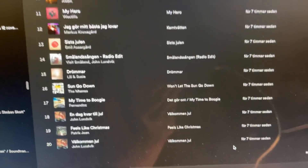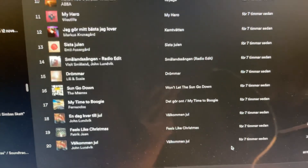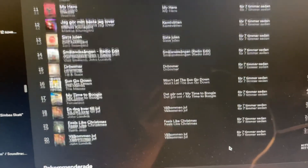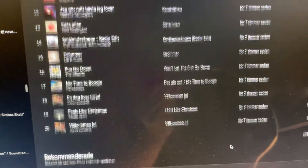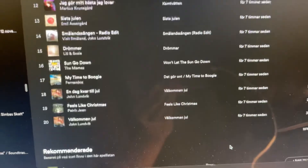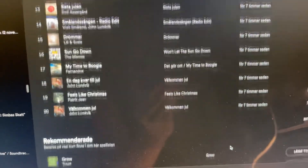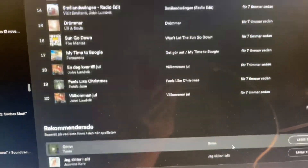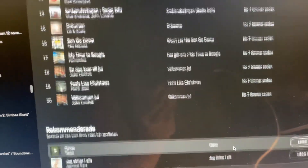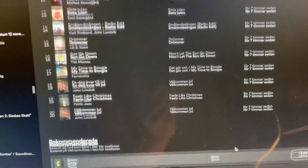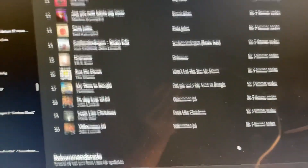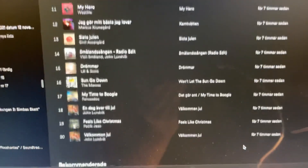Det här ska vi